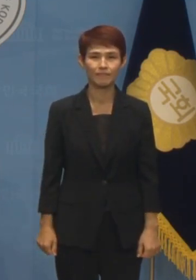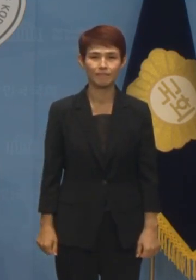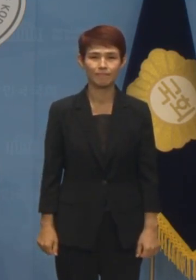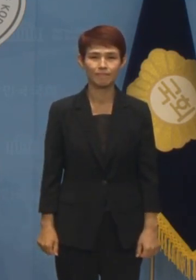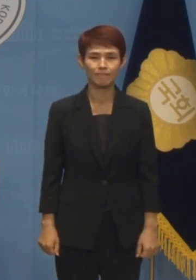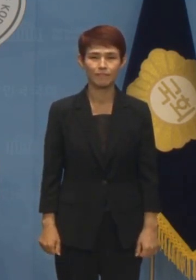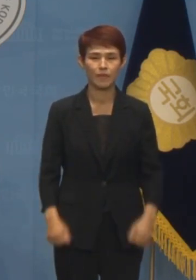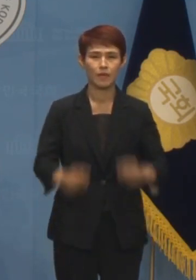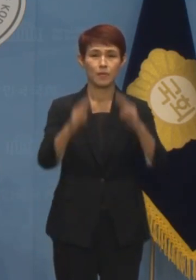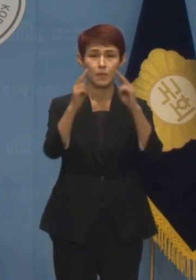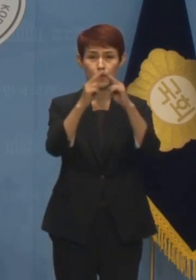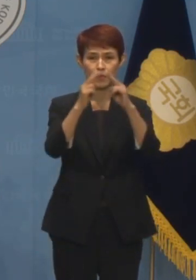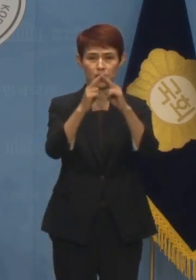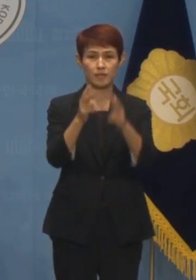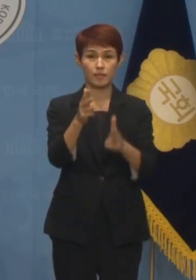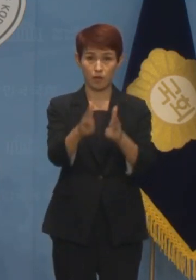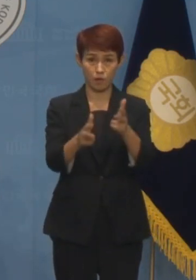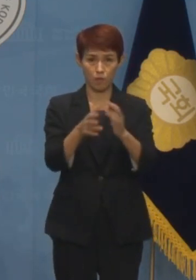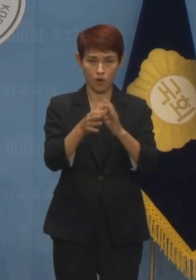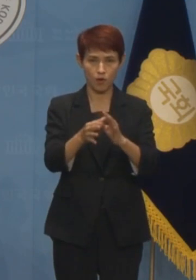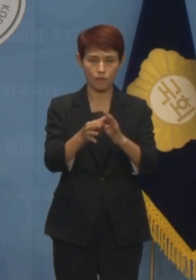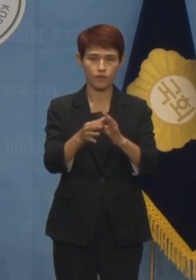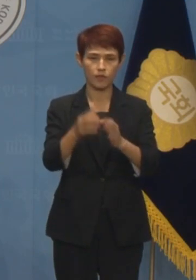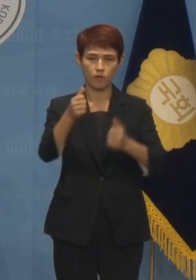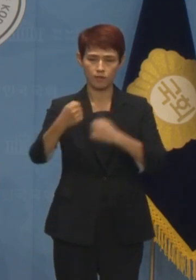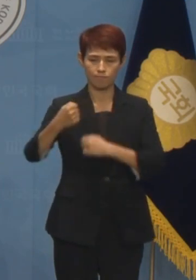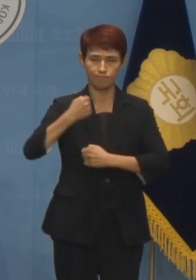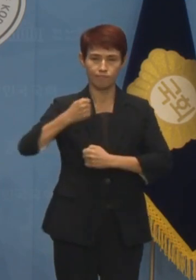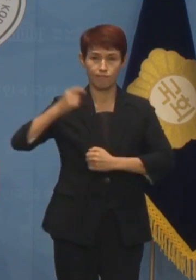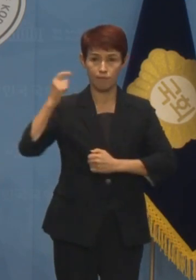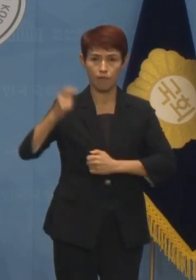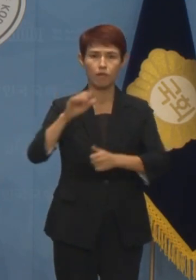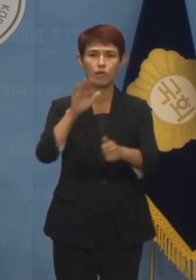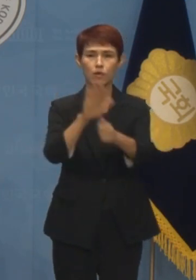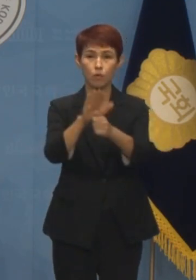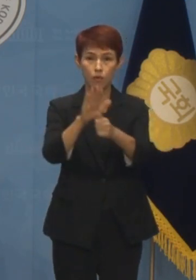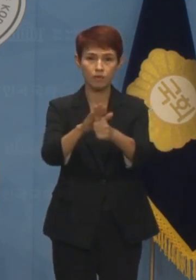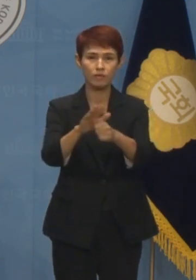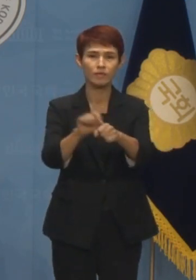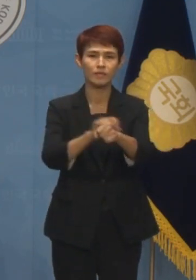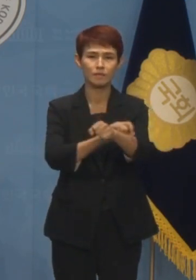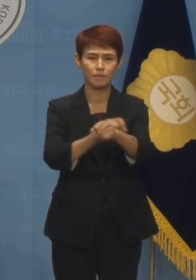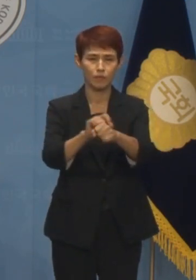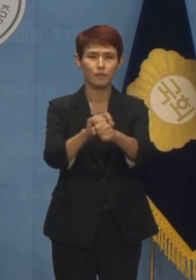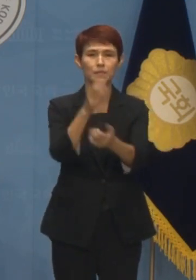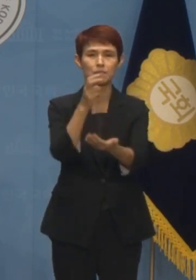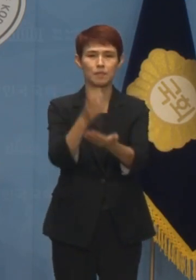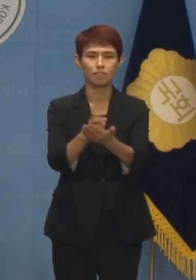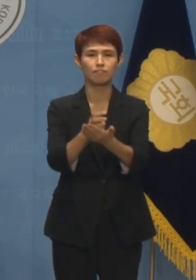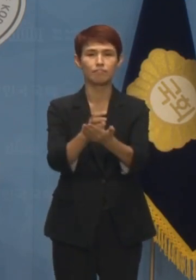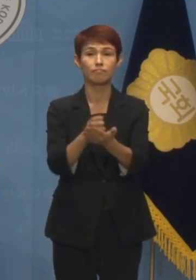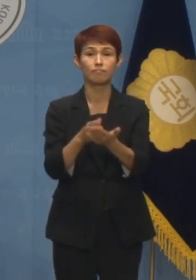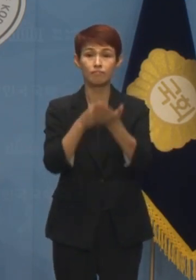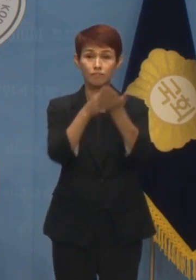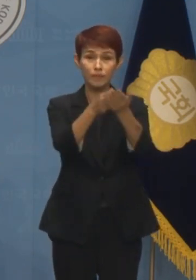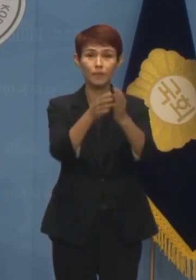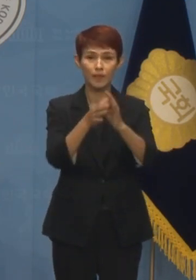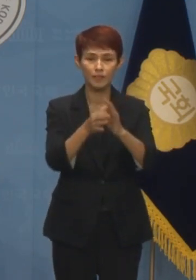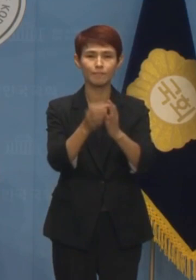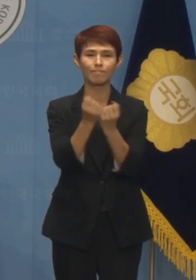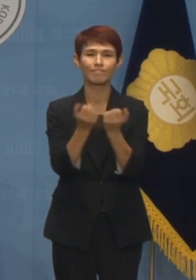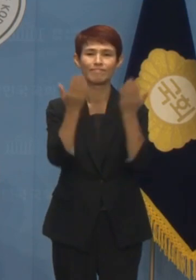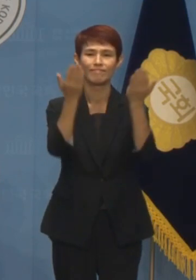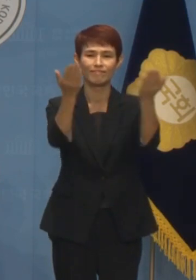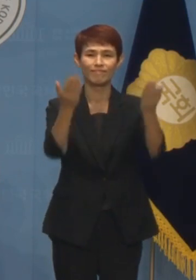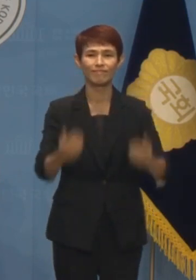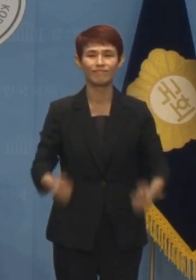반도체 산업 경쟁력 강화 및 지원에 관한 특별조치법 대표 발의와 관련해서